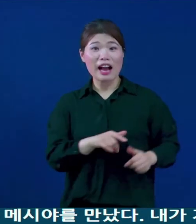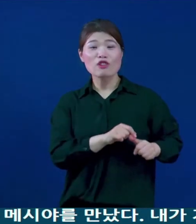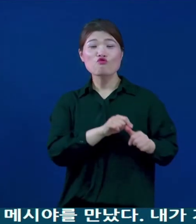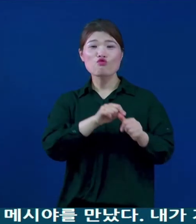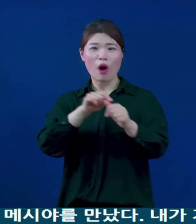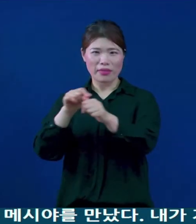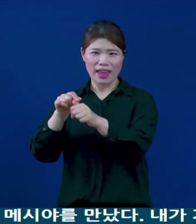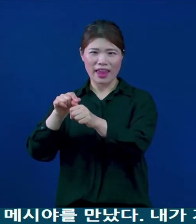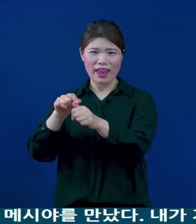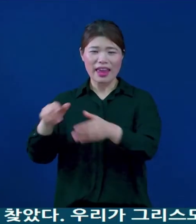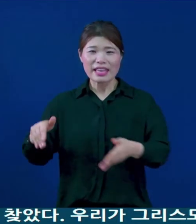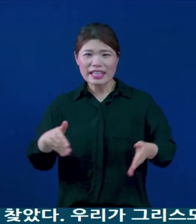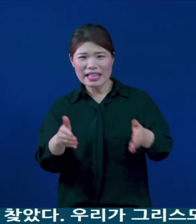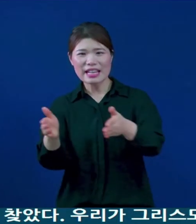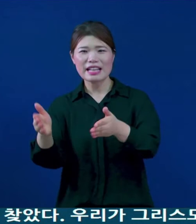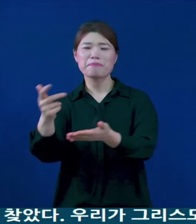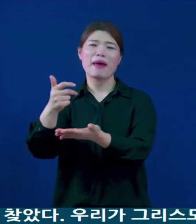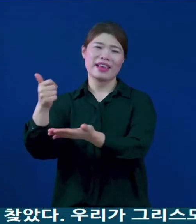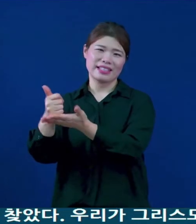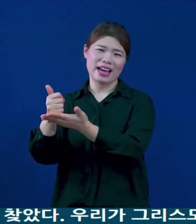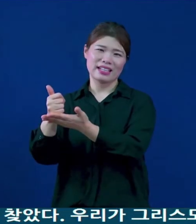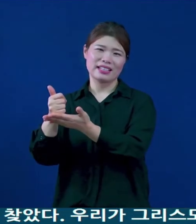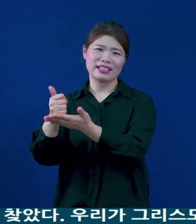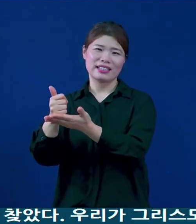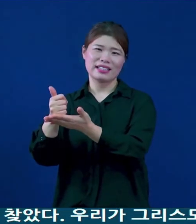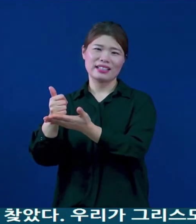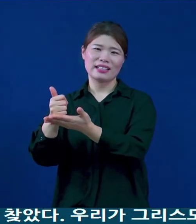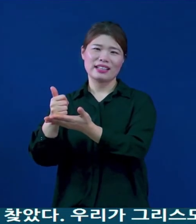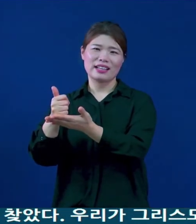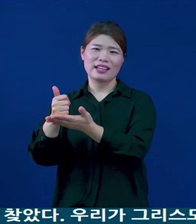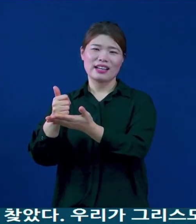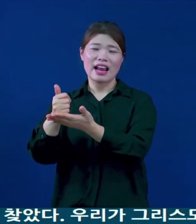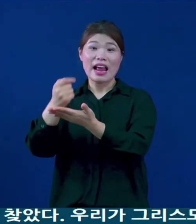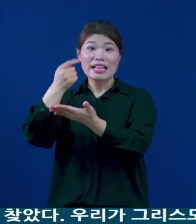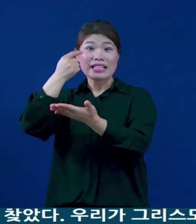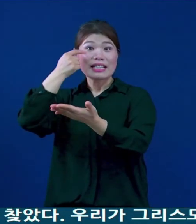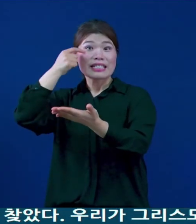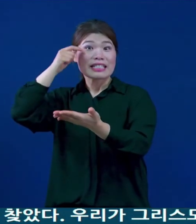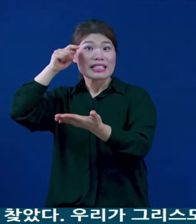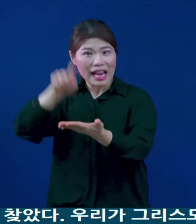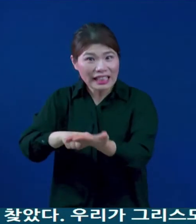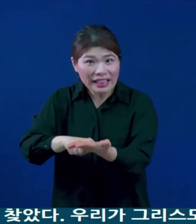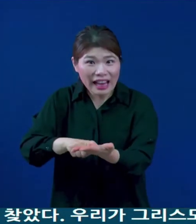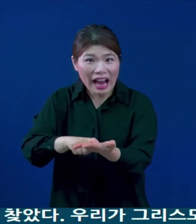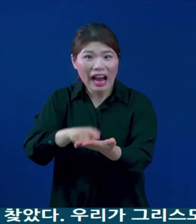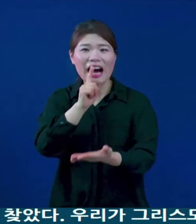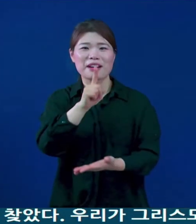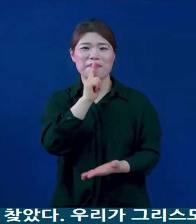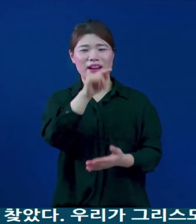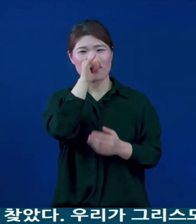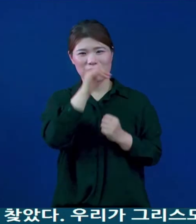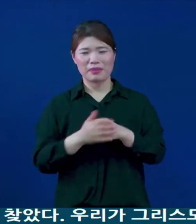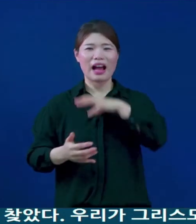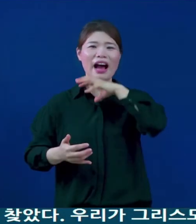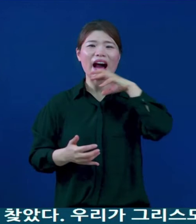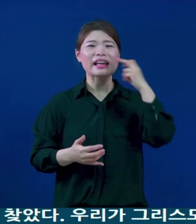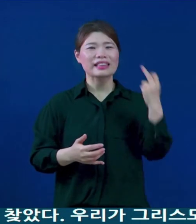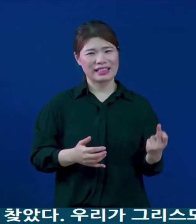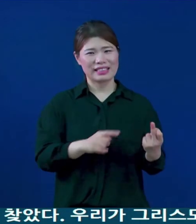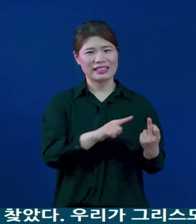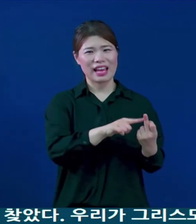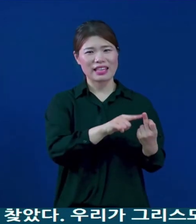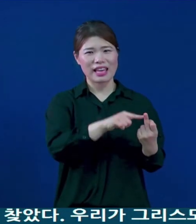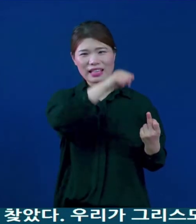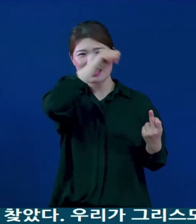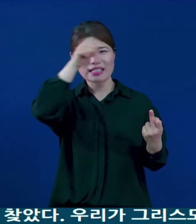길 메시아를 찾았다 외치는 겁니다. 이게 안드레의 인생이 진리로